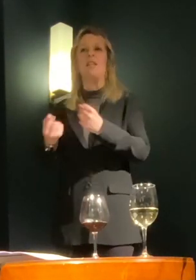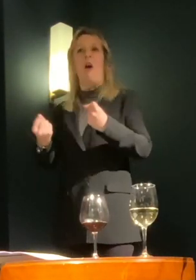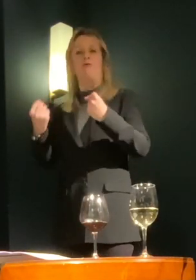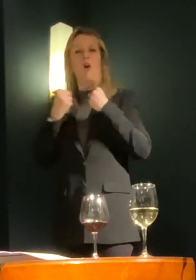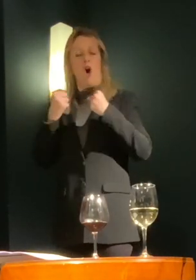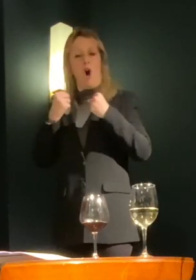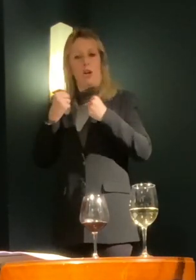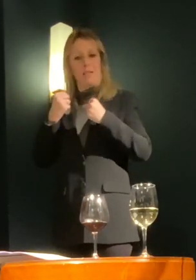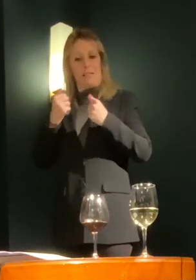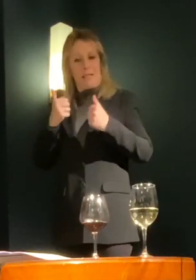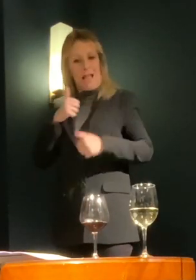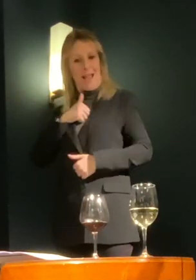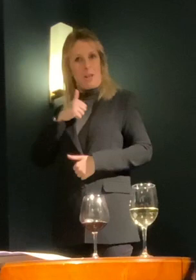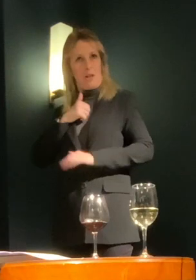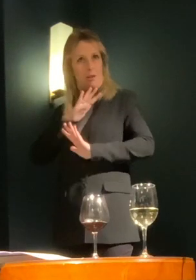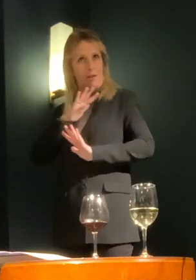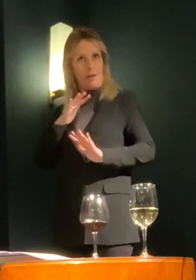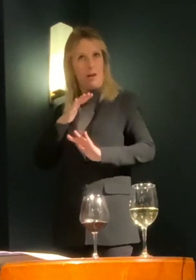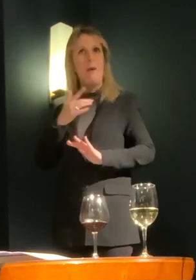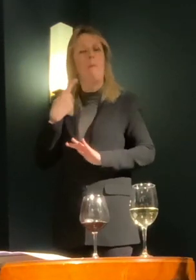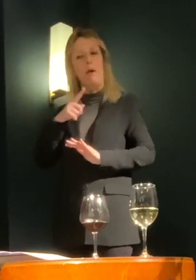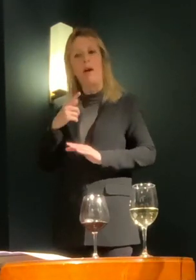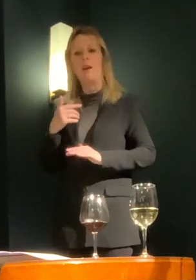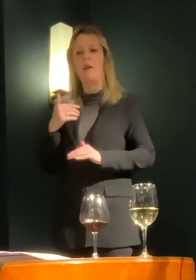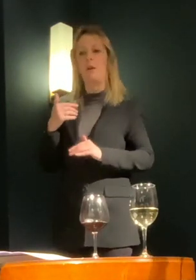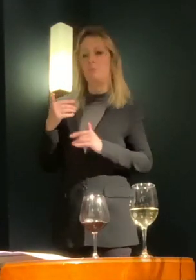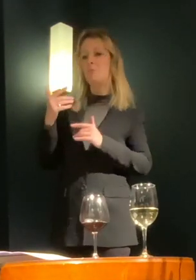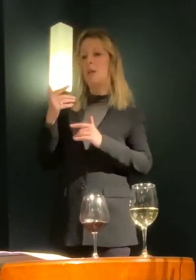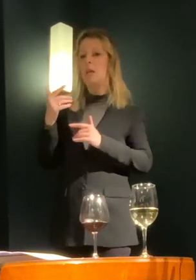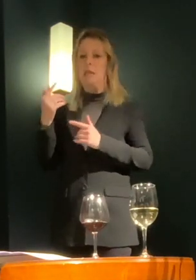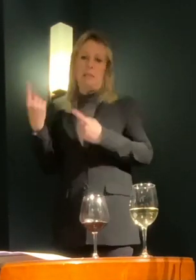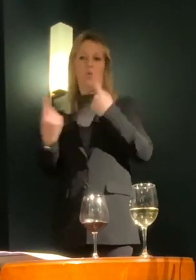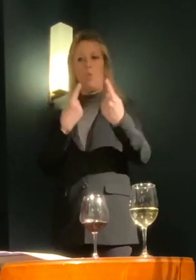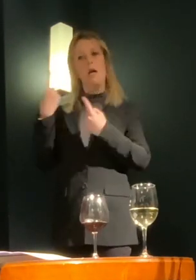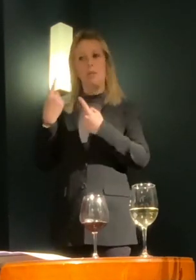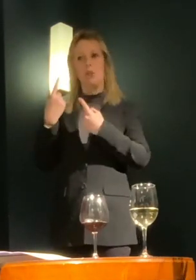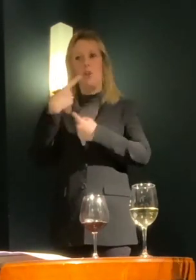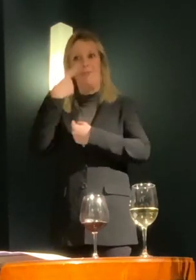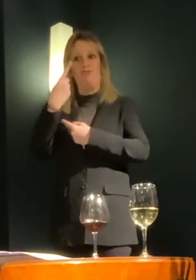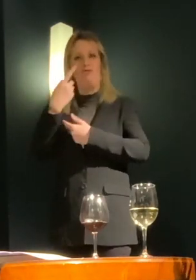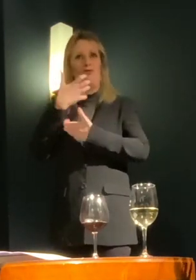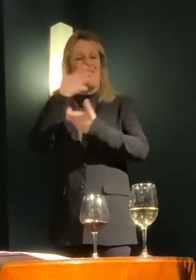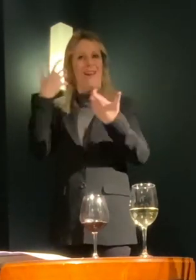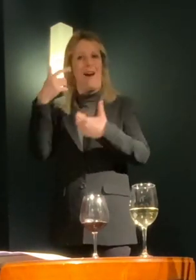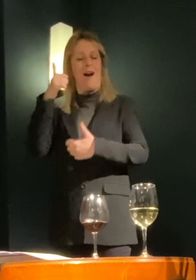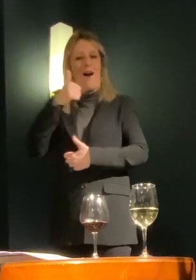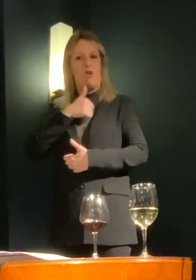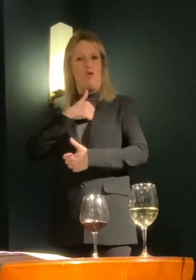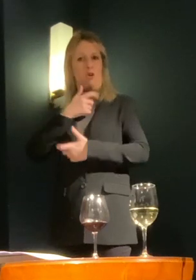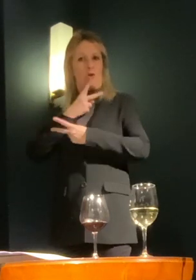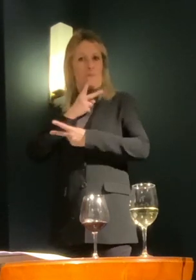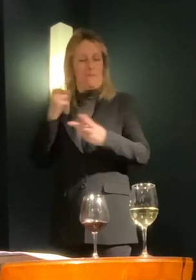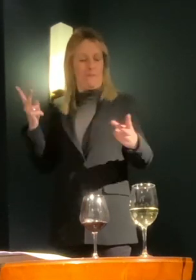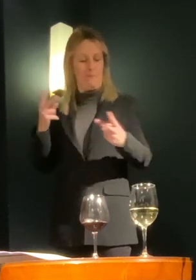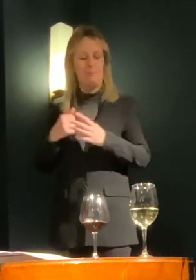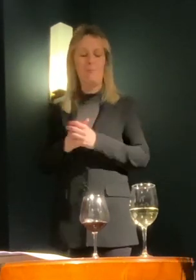stesso per portarti avanti e portarti nelle situazioni in cui dovrai fare coming out. E quel momento in realtà è un